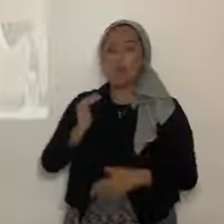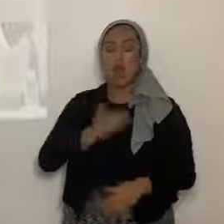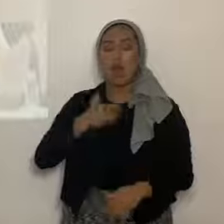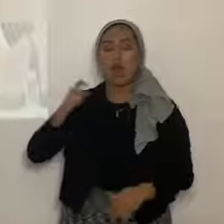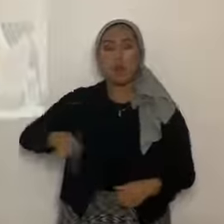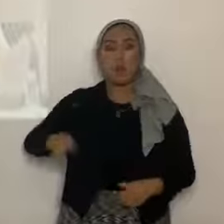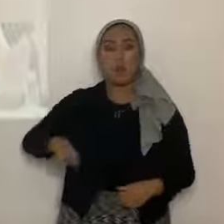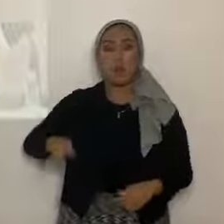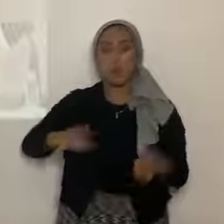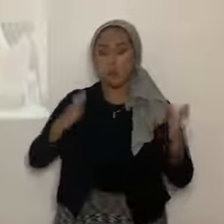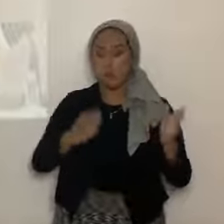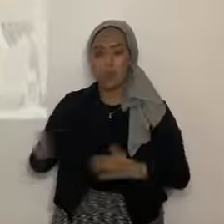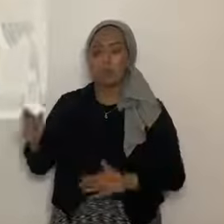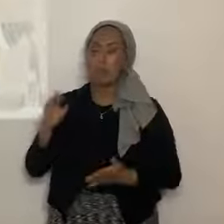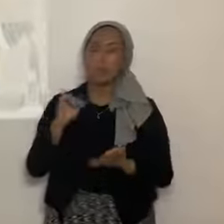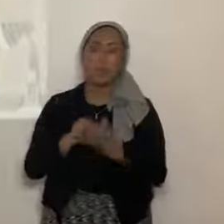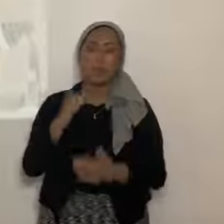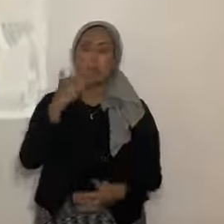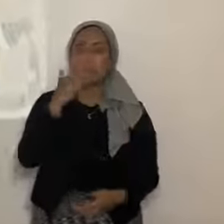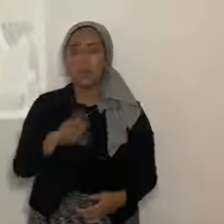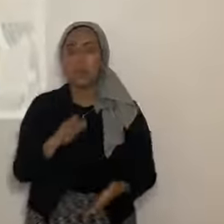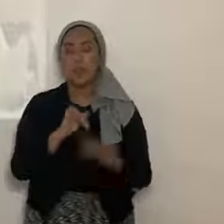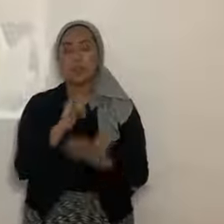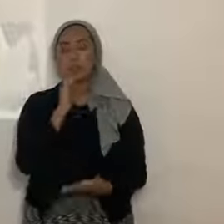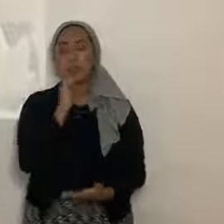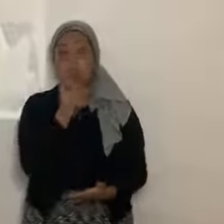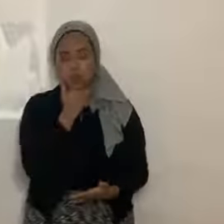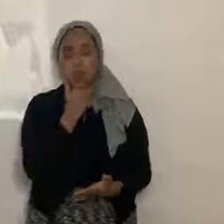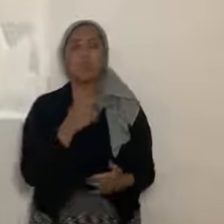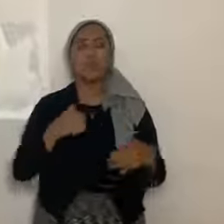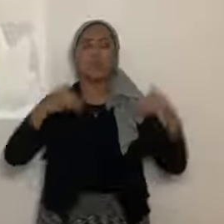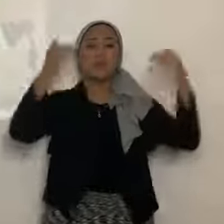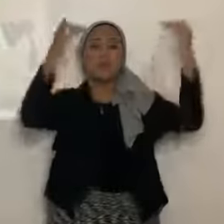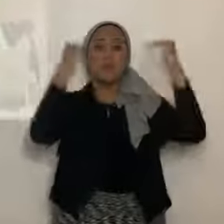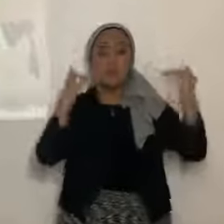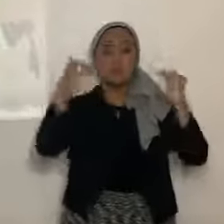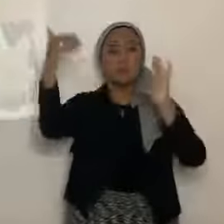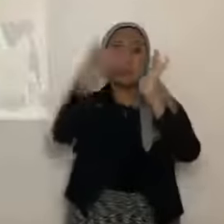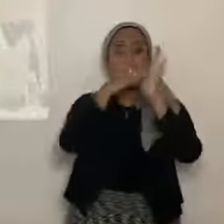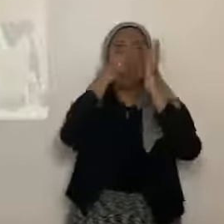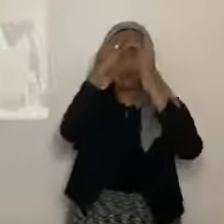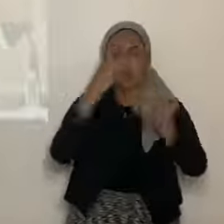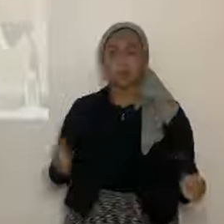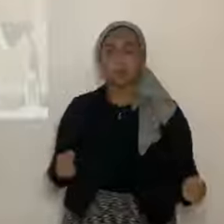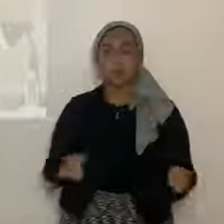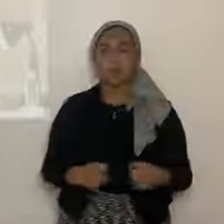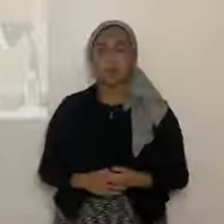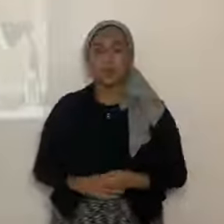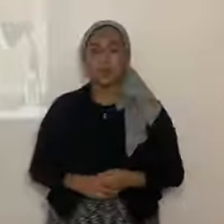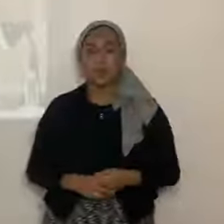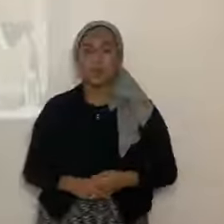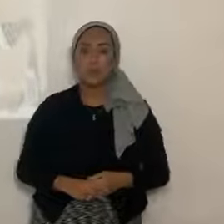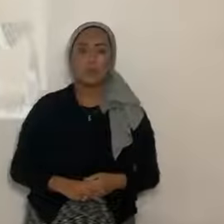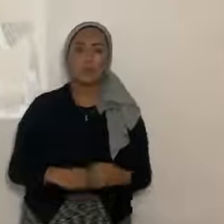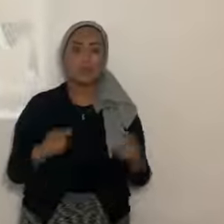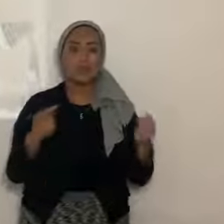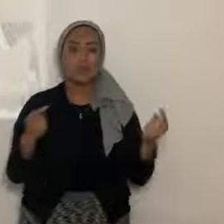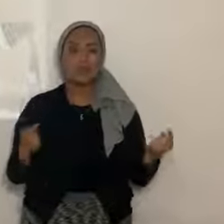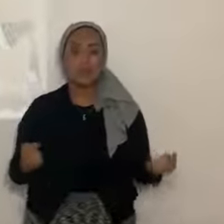nuestros caprichos. Eso está mal. Siguiente punto que obstaculiza la sanidad: el pecado habitual,